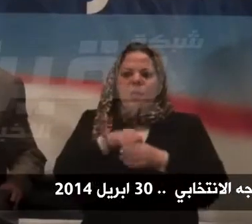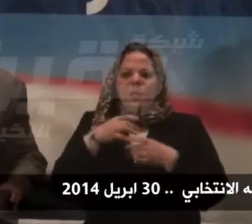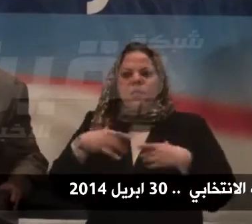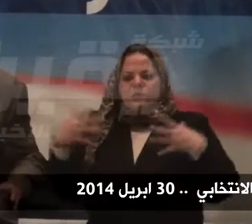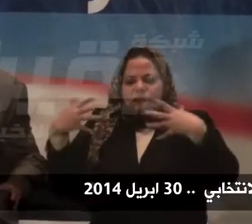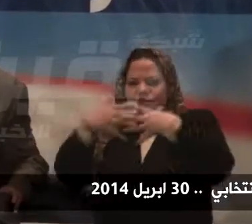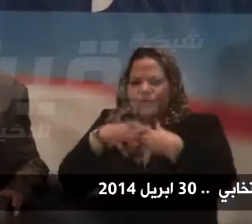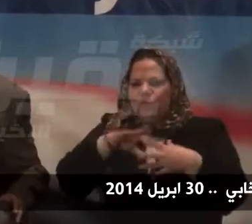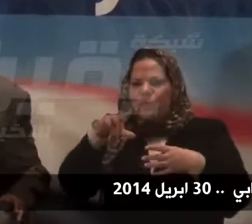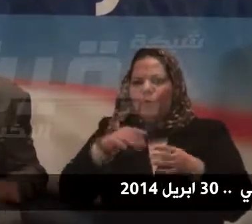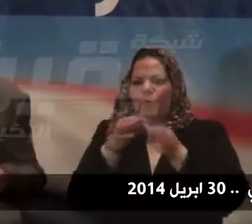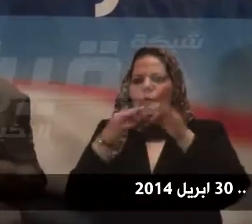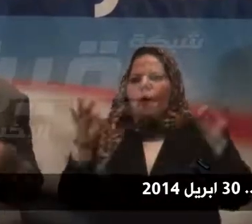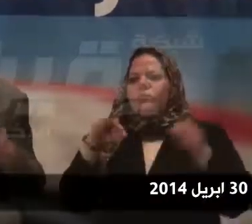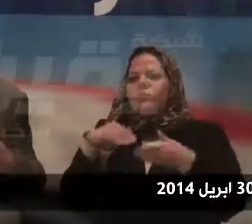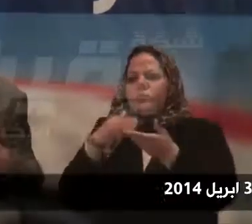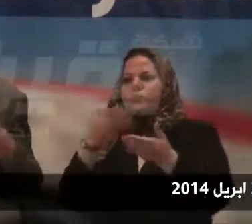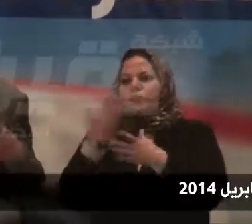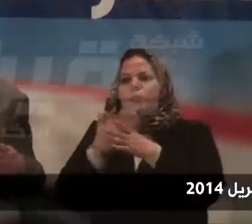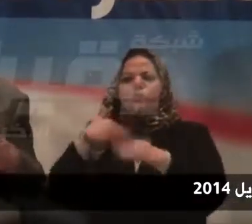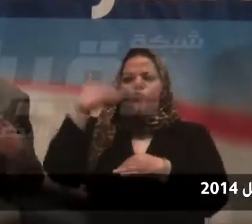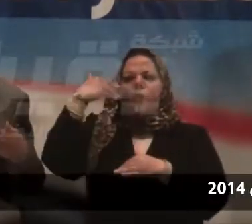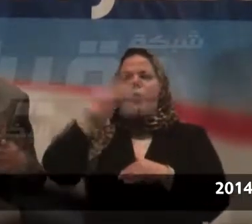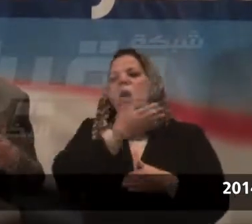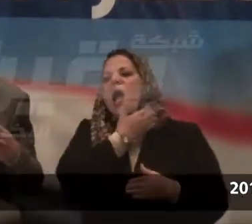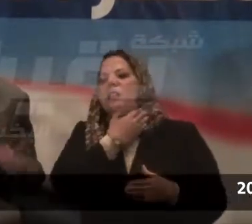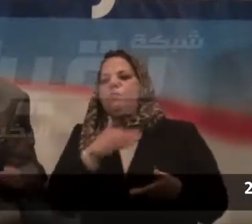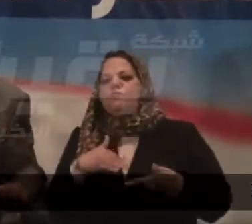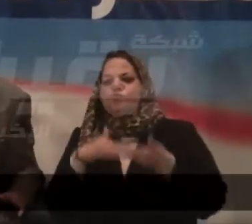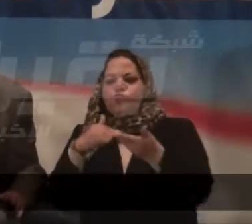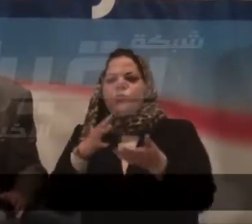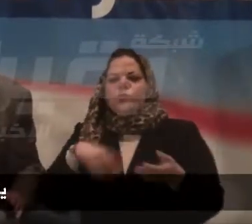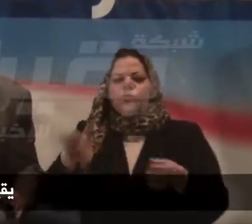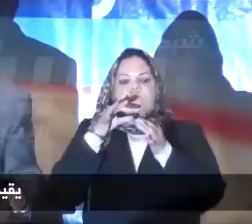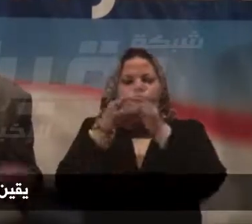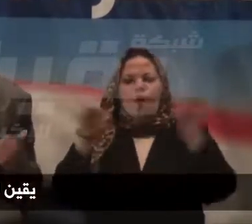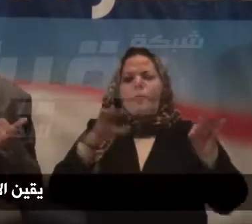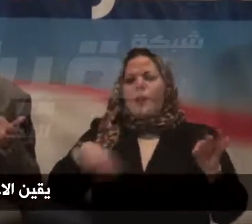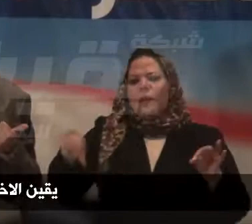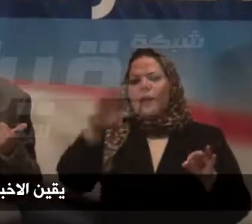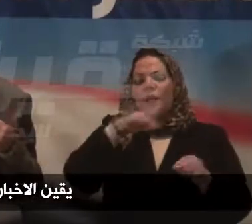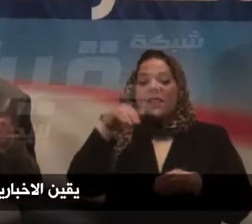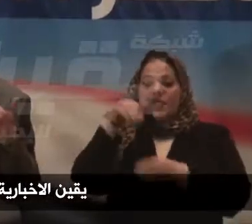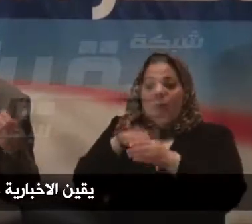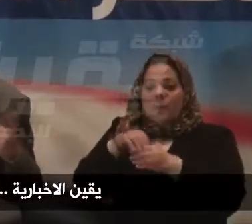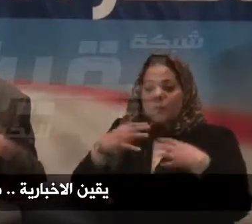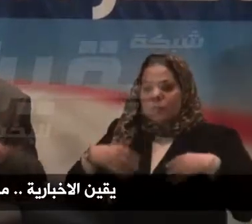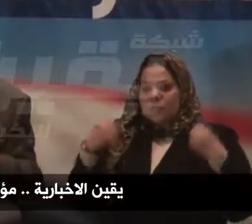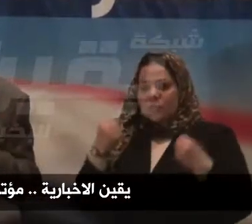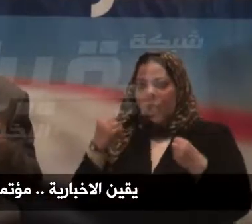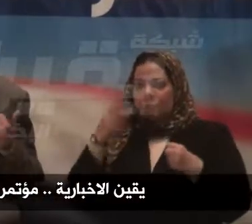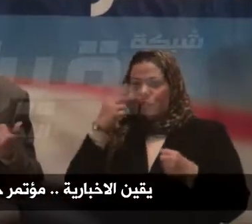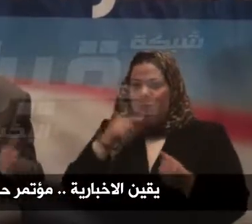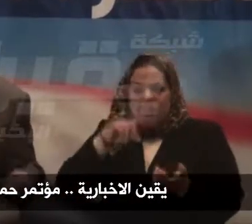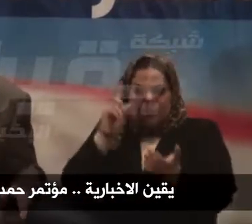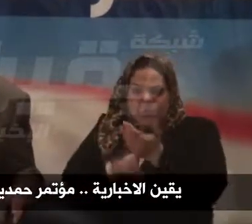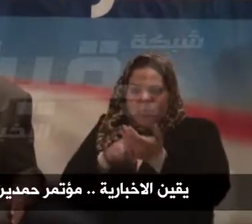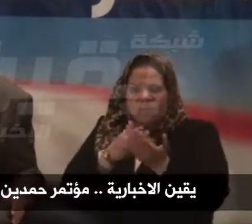بينها، والتنسيق من أجل تقديم خدمة متكاملة شاملة. التأمين الصحي إذا طبق كما